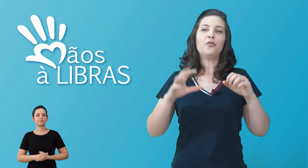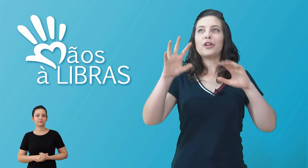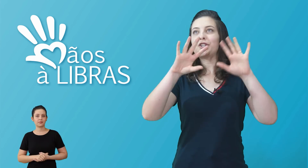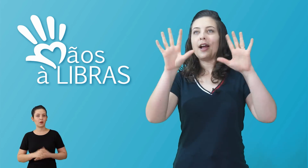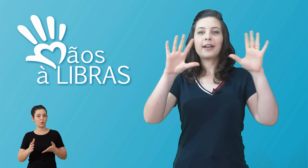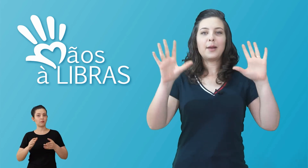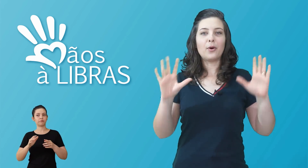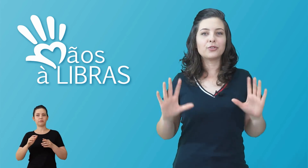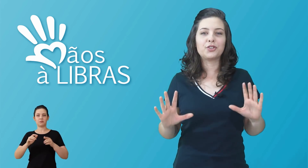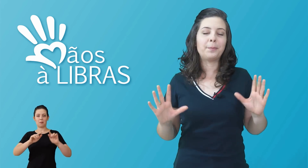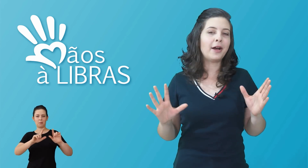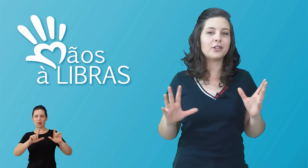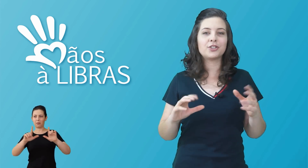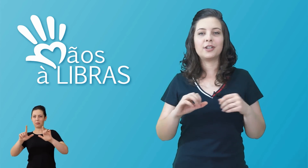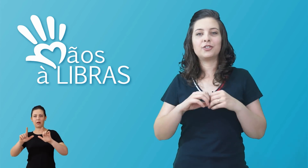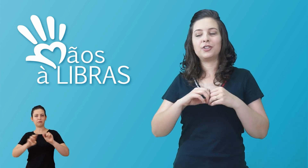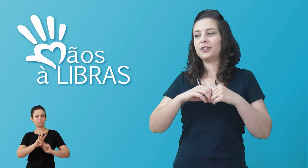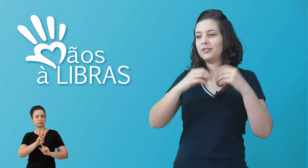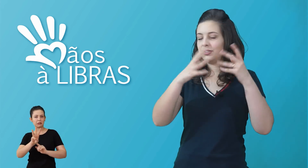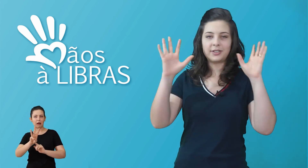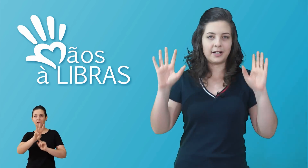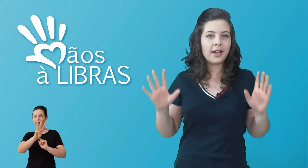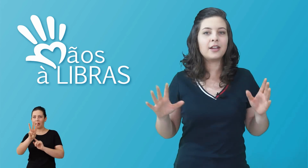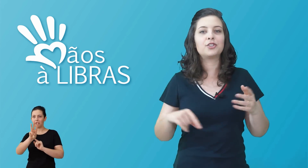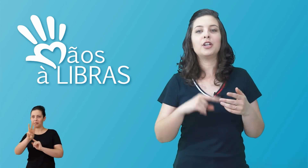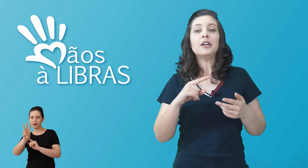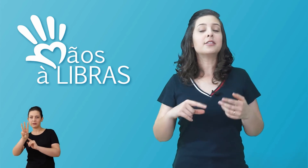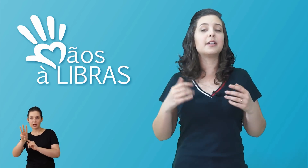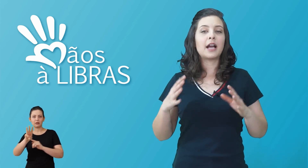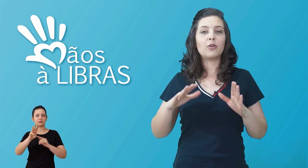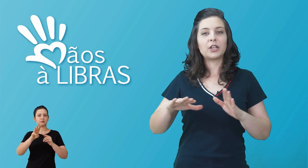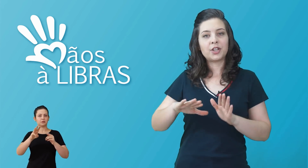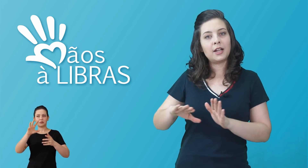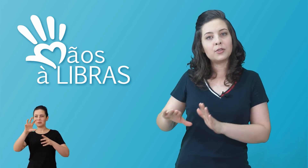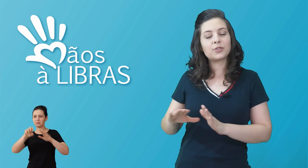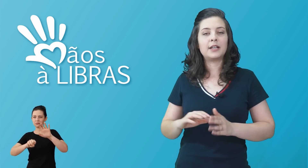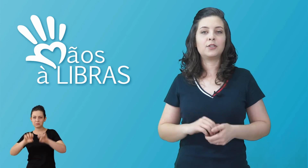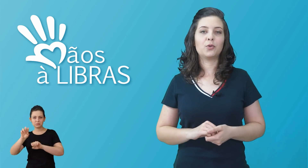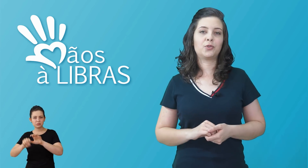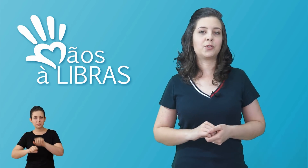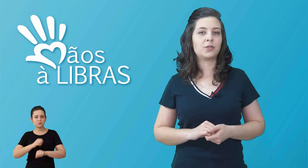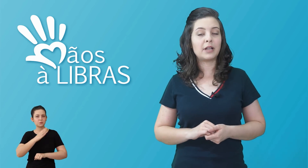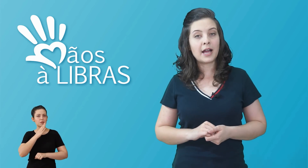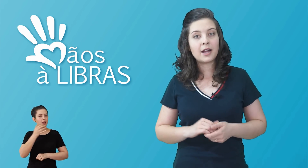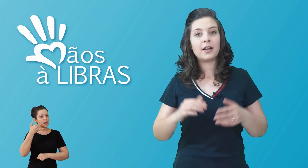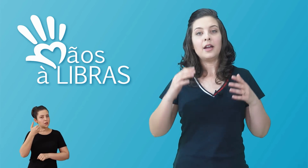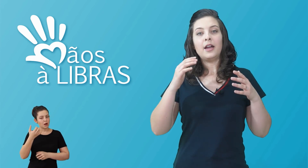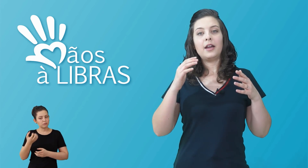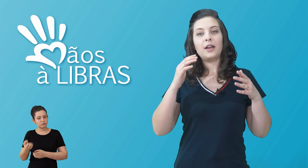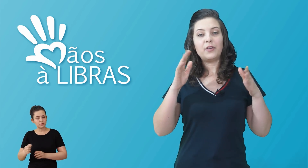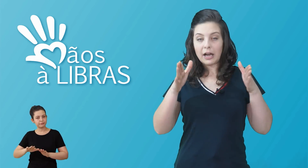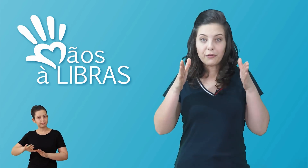quê? Fechar aquele monte de página de internet, desligar ou deixar ali no silencioso o seu